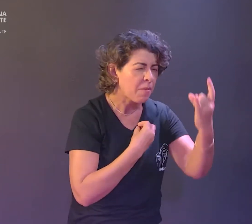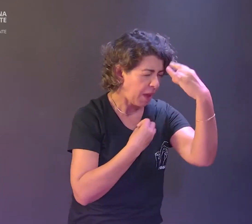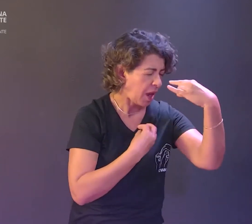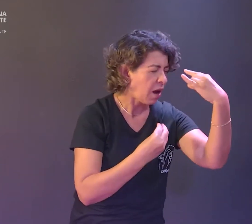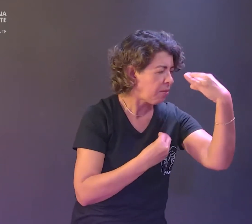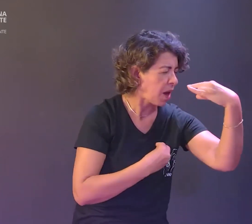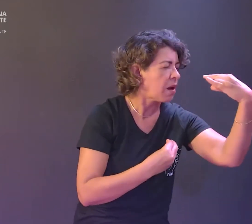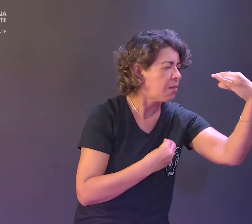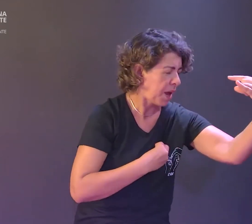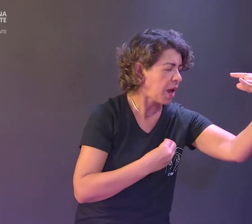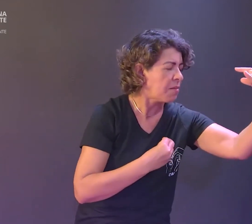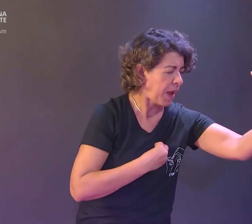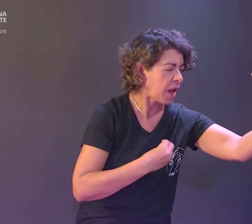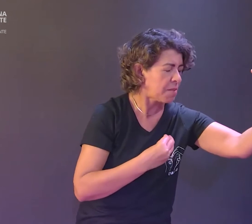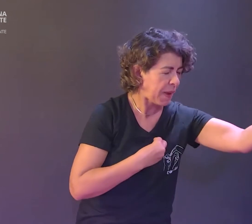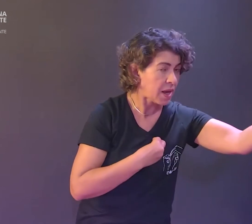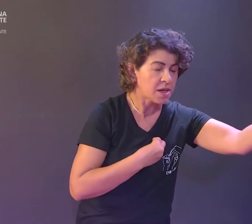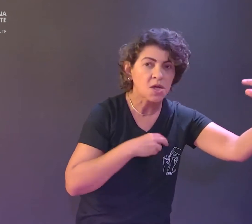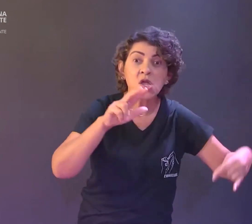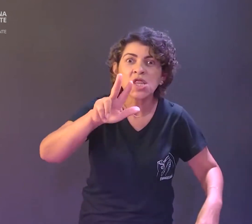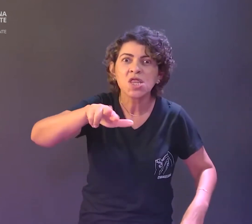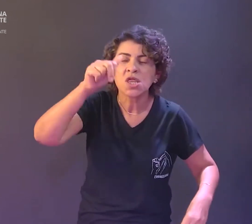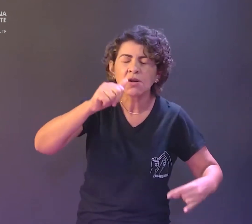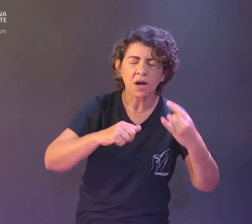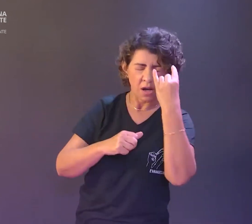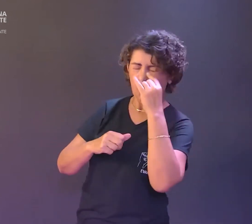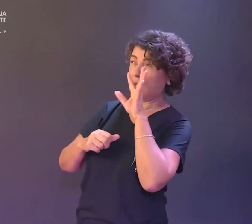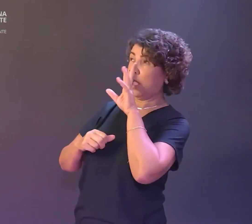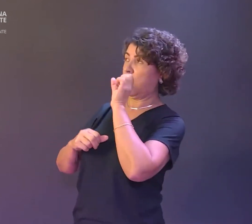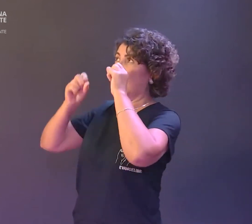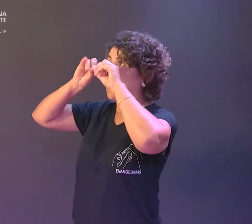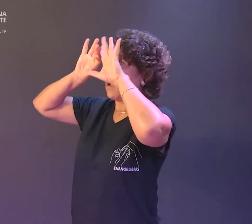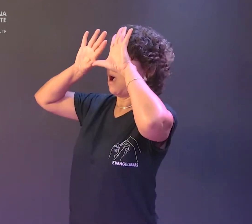o que realmente tem valor e o que não tem na vida.